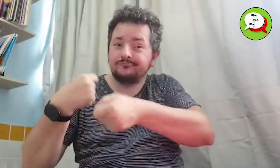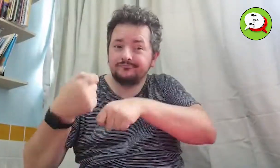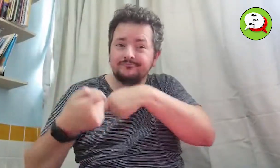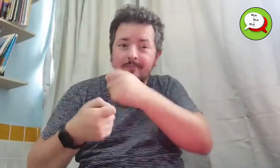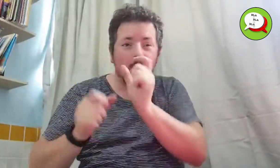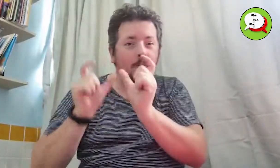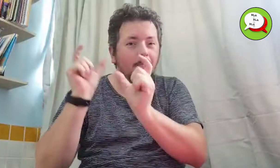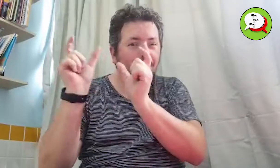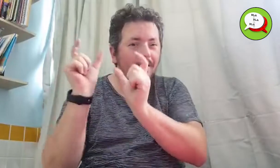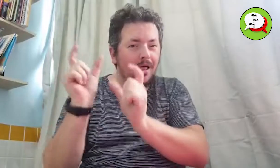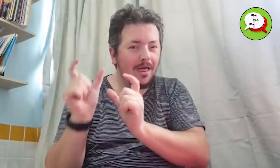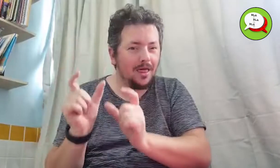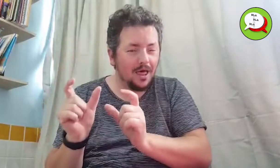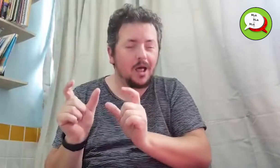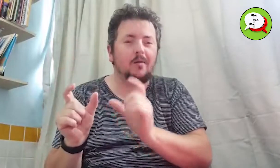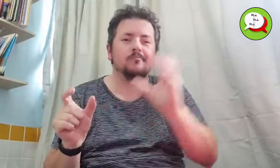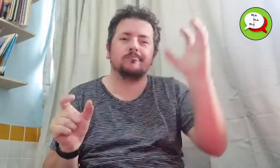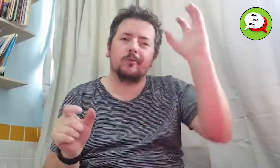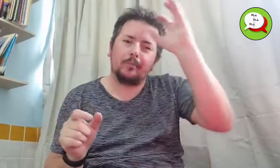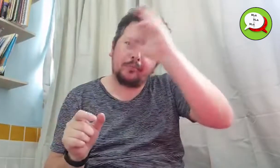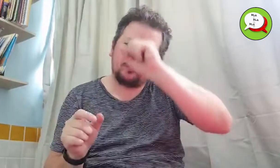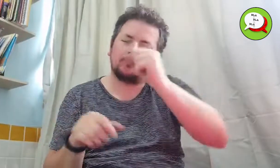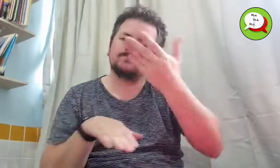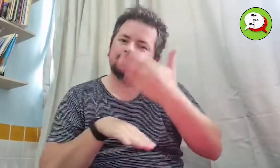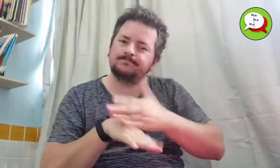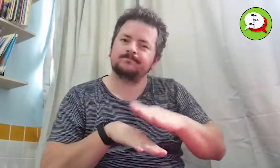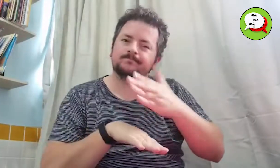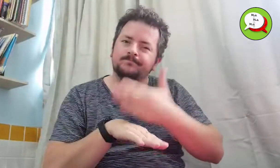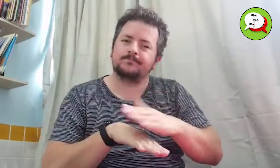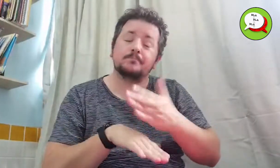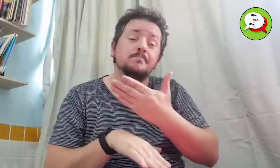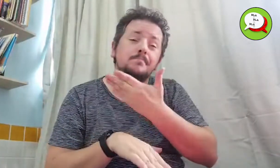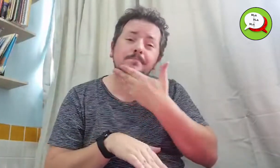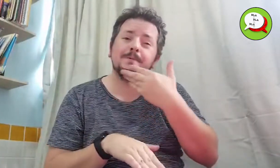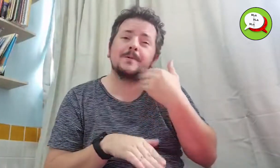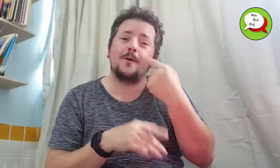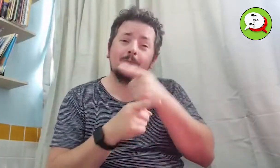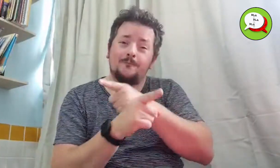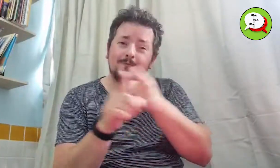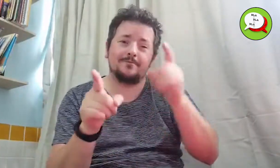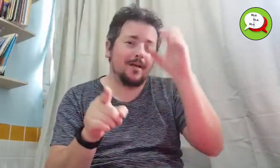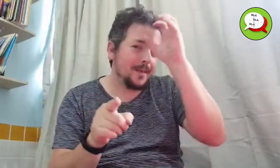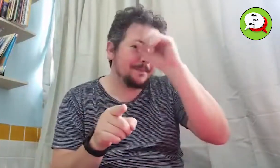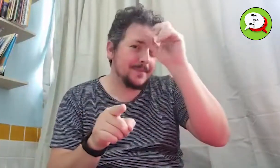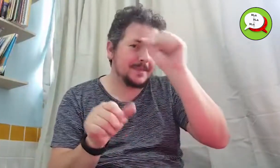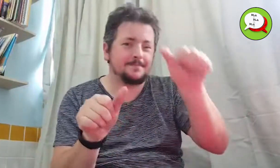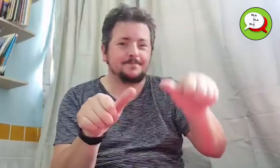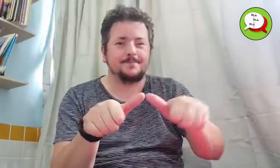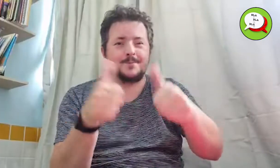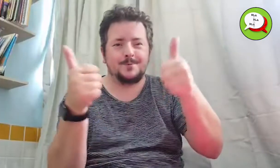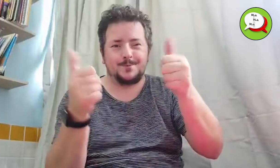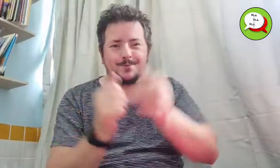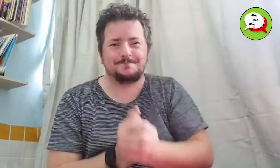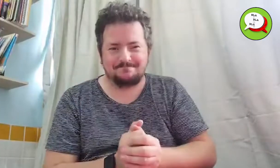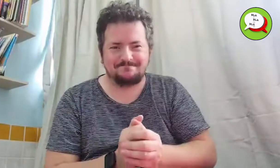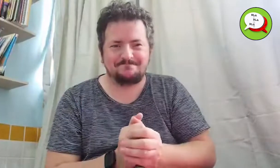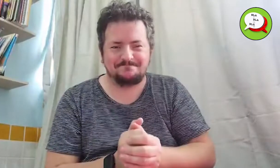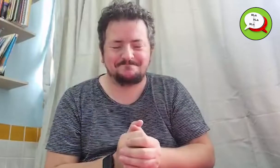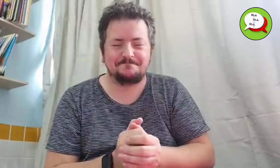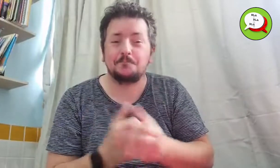treina os sinais, treina todas essas palavras para você conseguir aprender melhor, para que você melhore ainda mais na língua